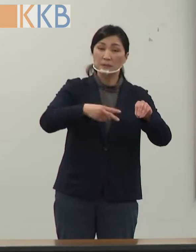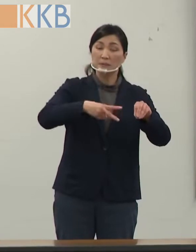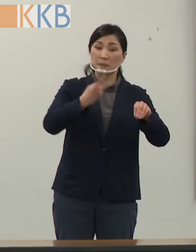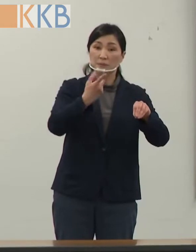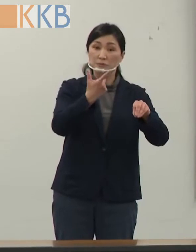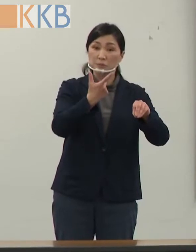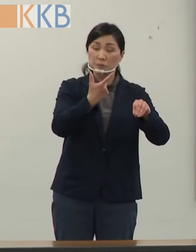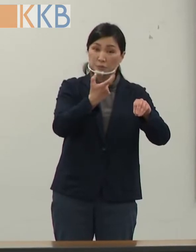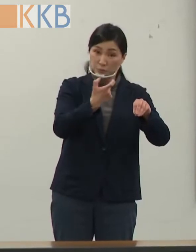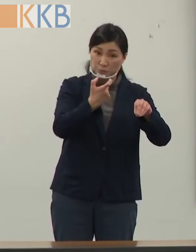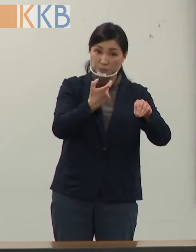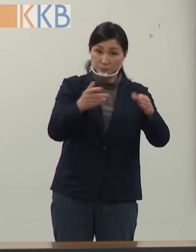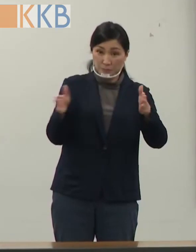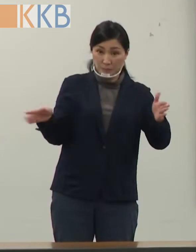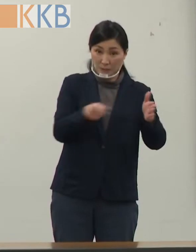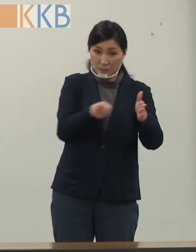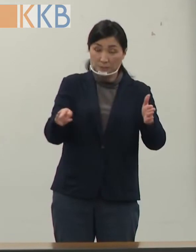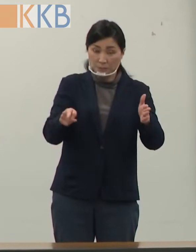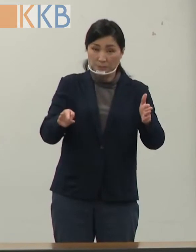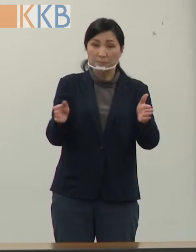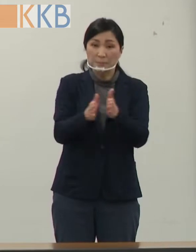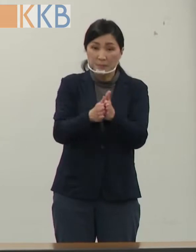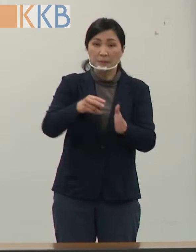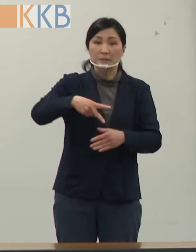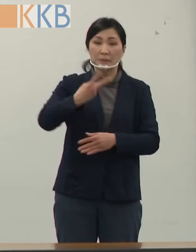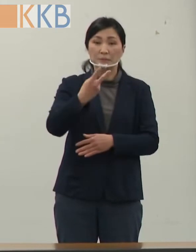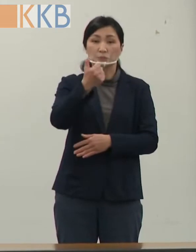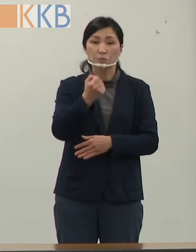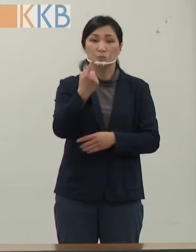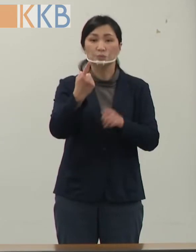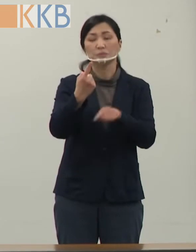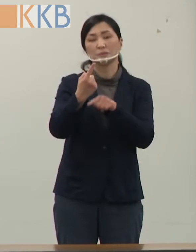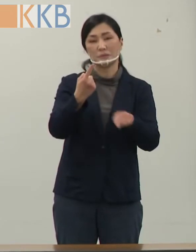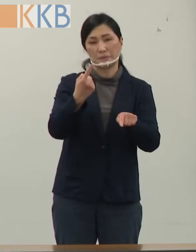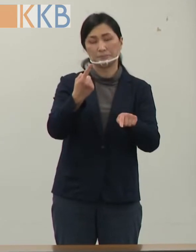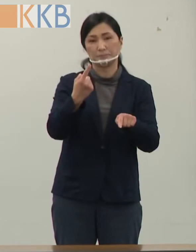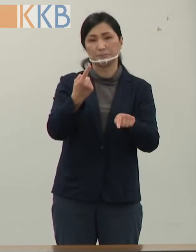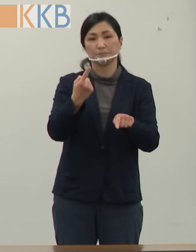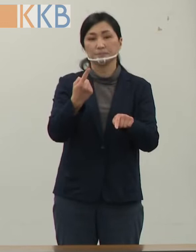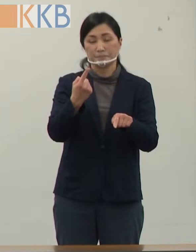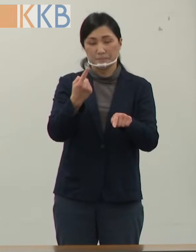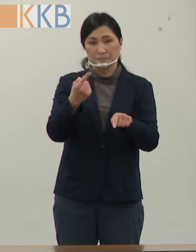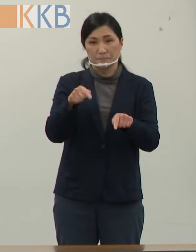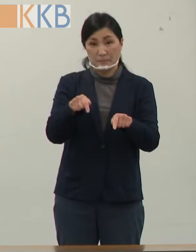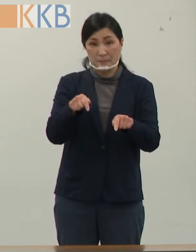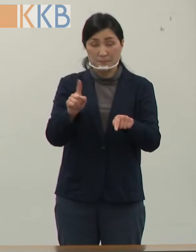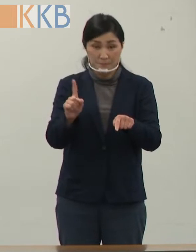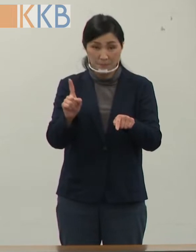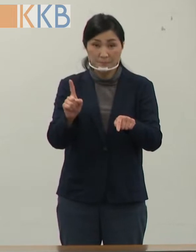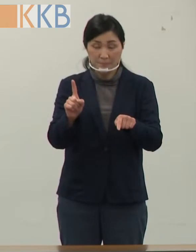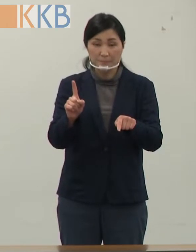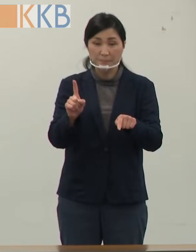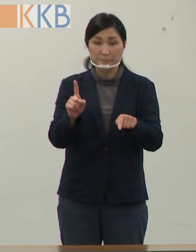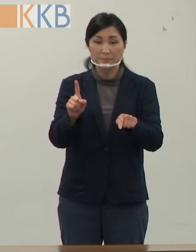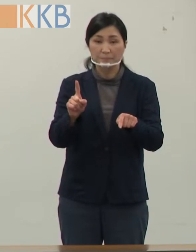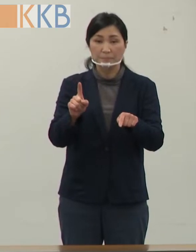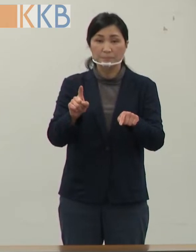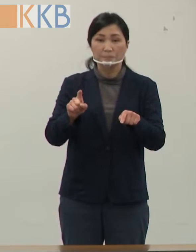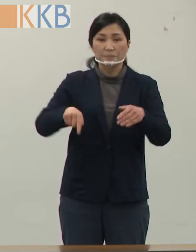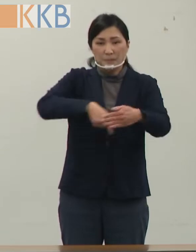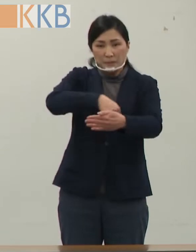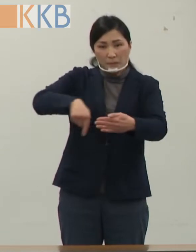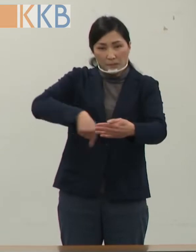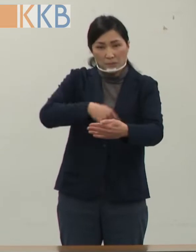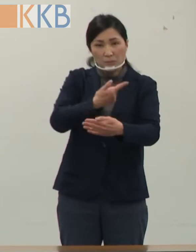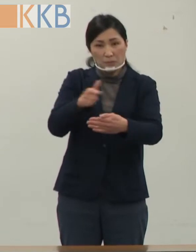28,768例目までの251例の方につきましてでございます。それぞれの概況等につきましては、お手元に